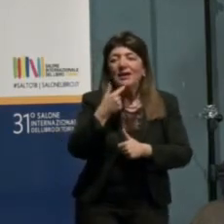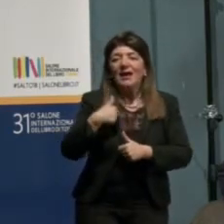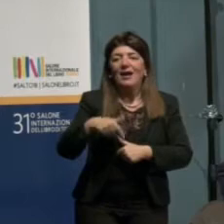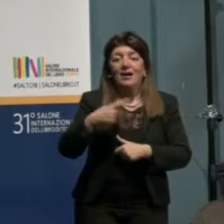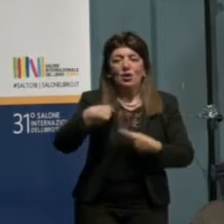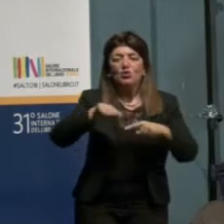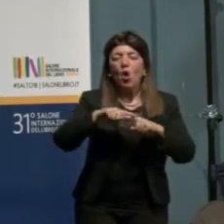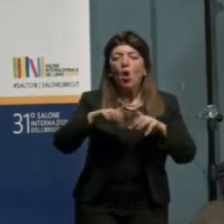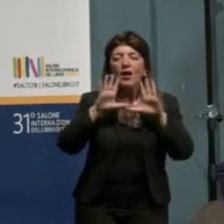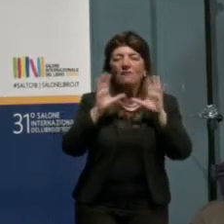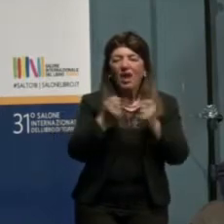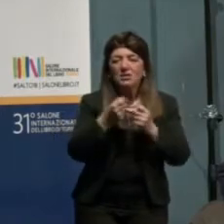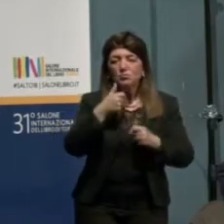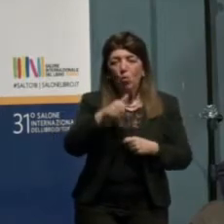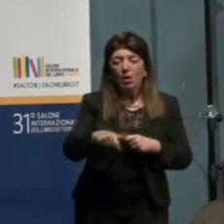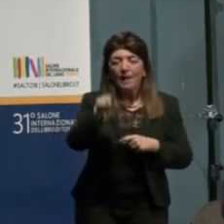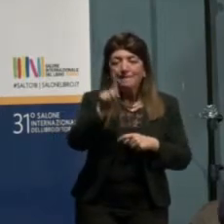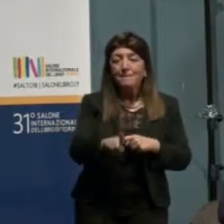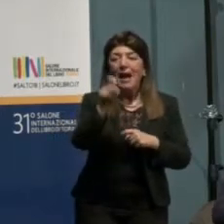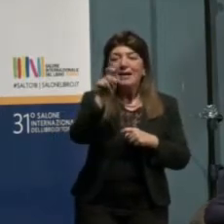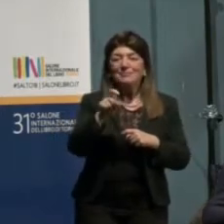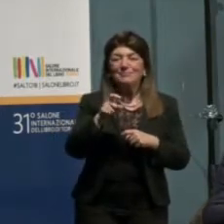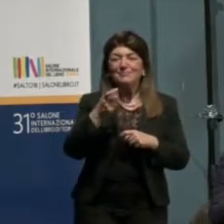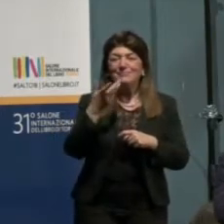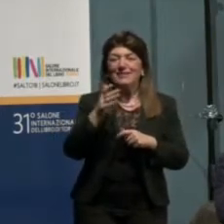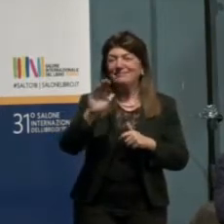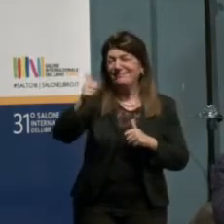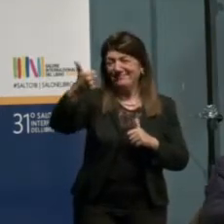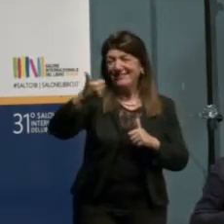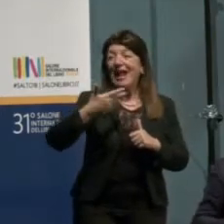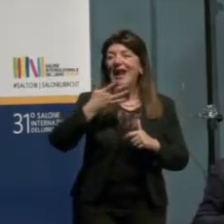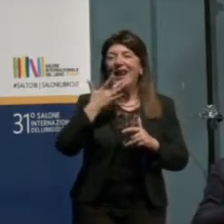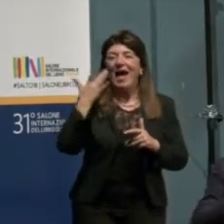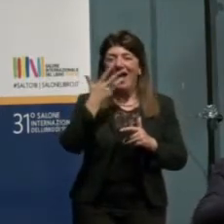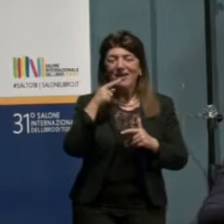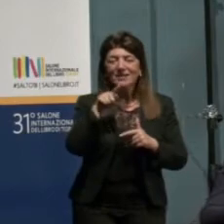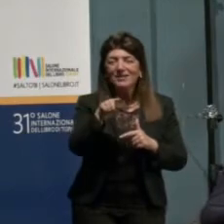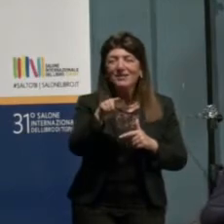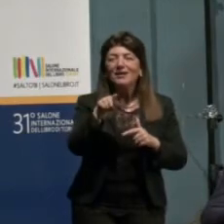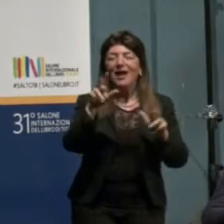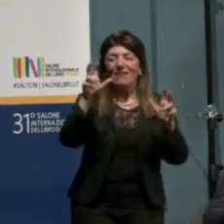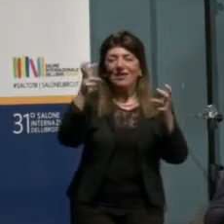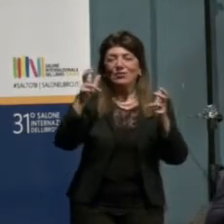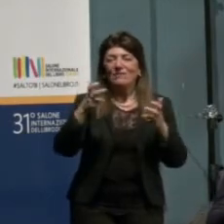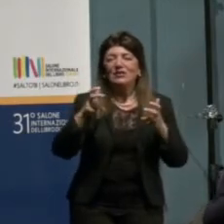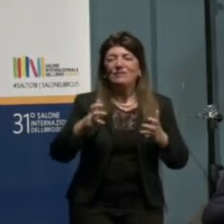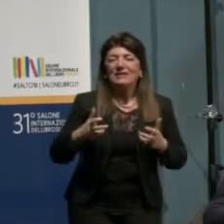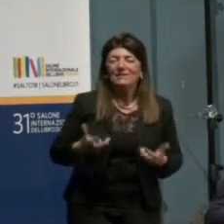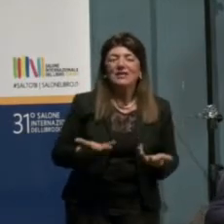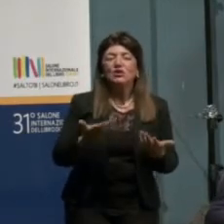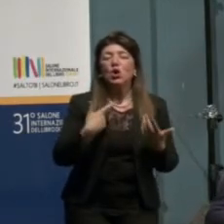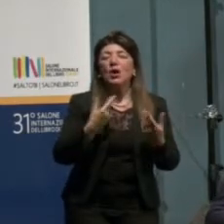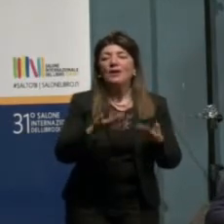facebook è un evento tante cose quello che illumina la nostra ricerca di verità